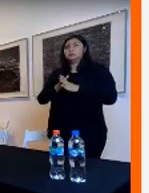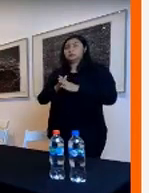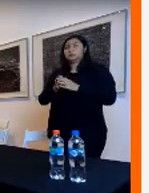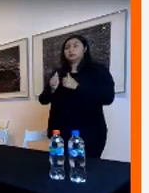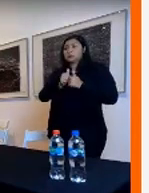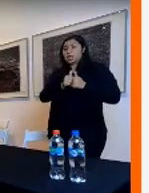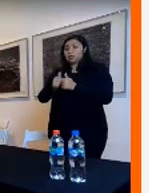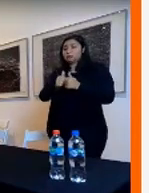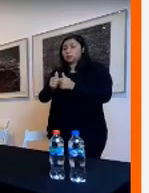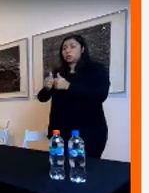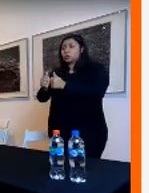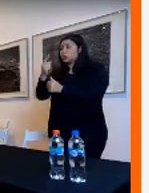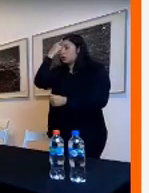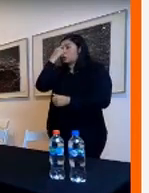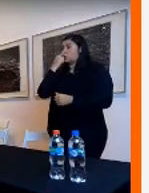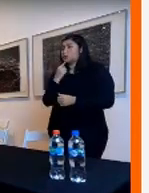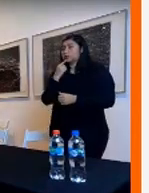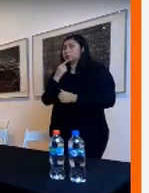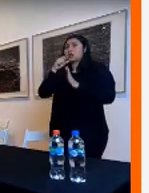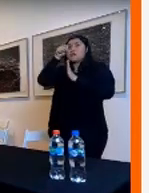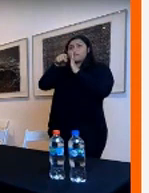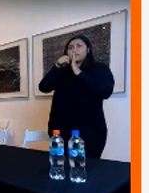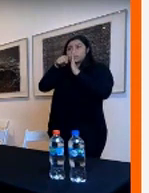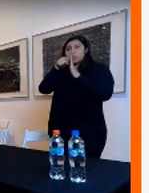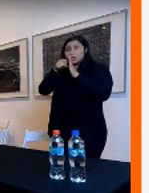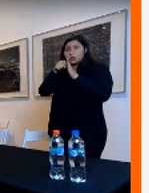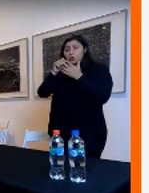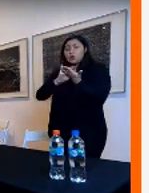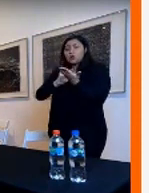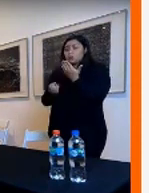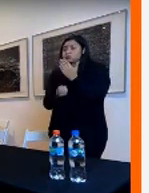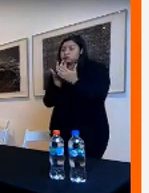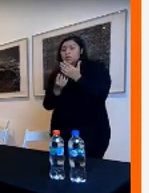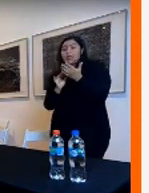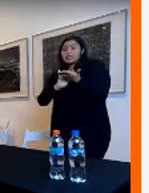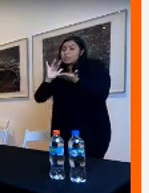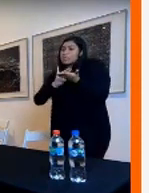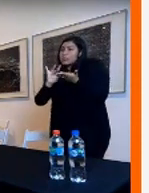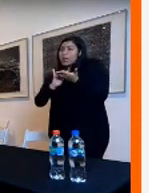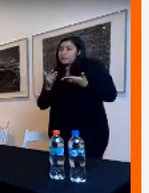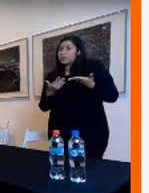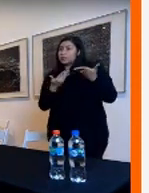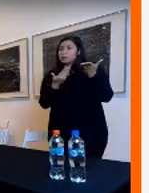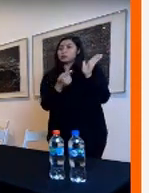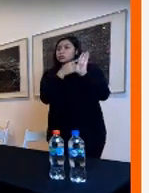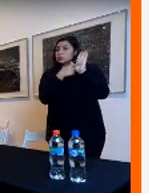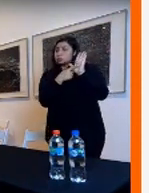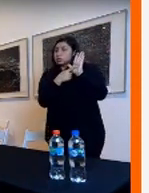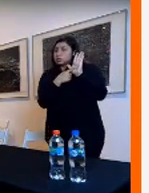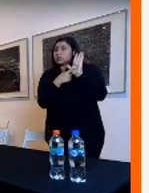guías, que se cargan en tablets, que están a disposición del público de manera gratuita. Entonces, cuando llega la